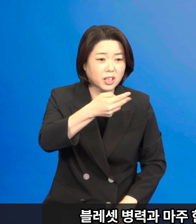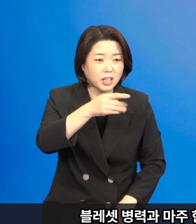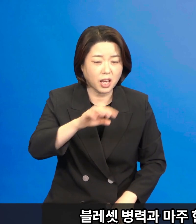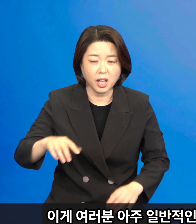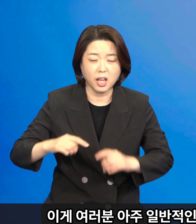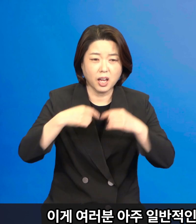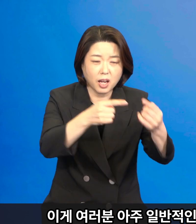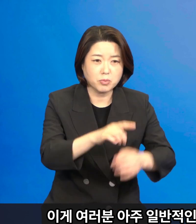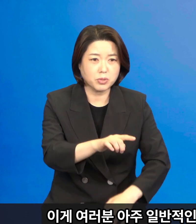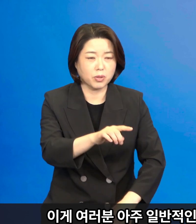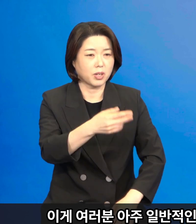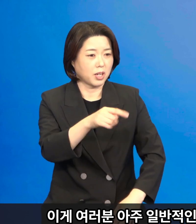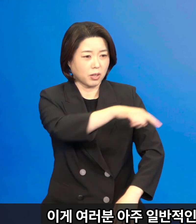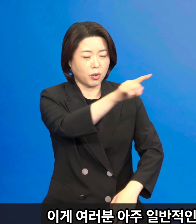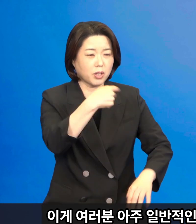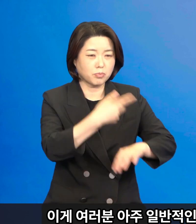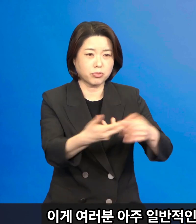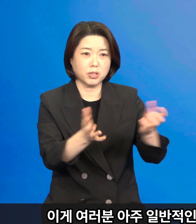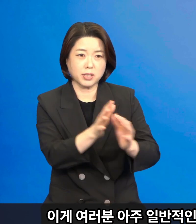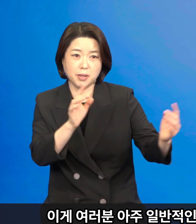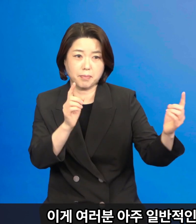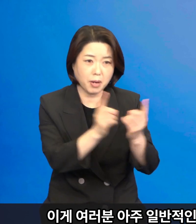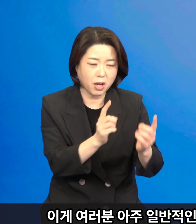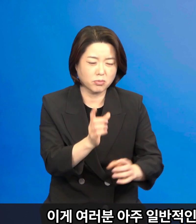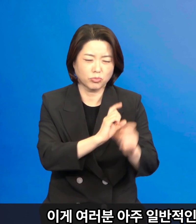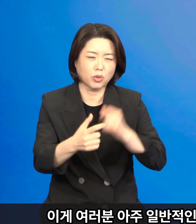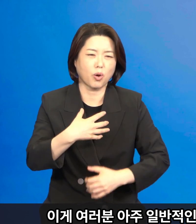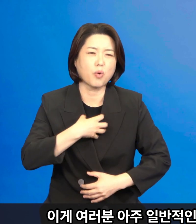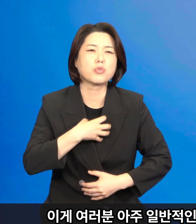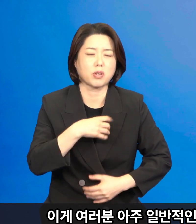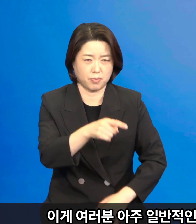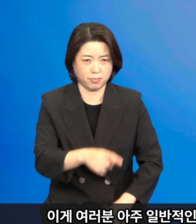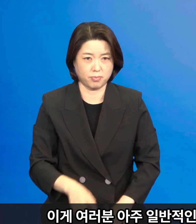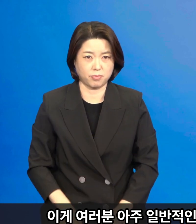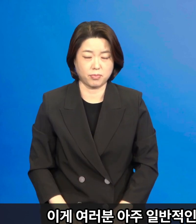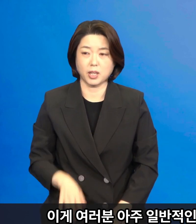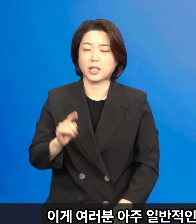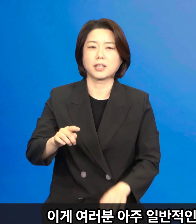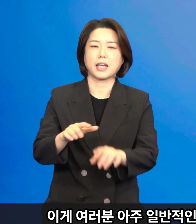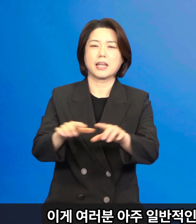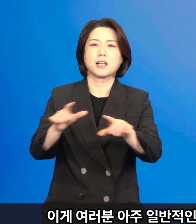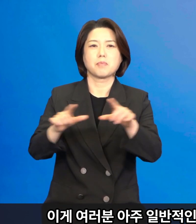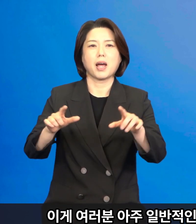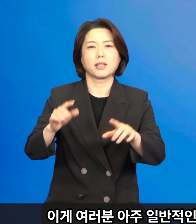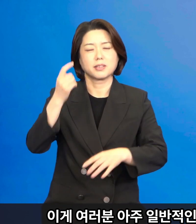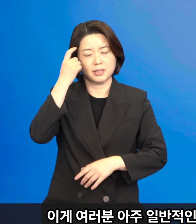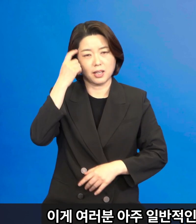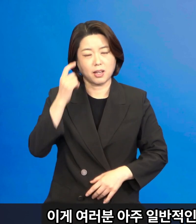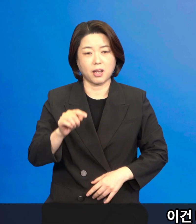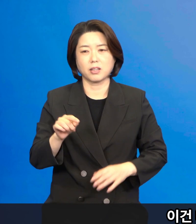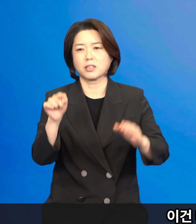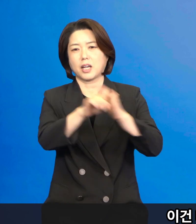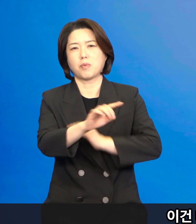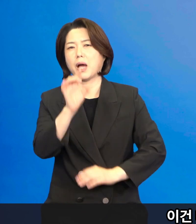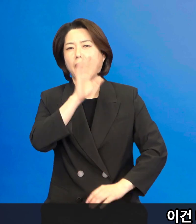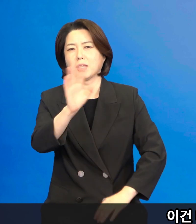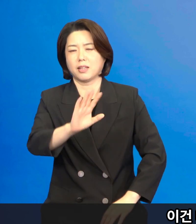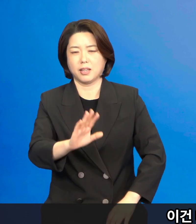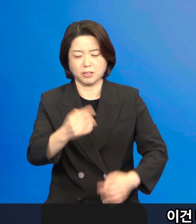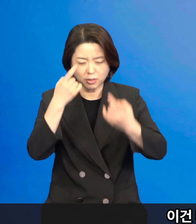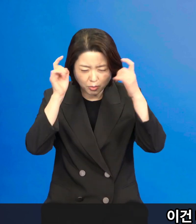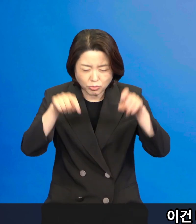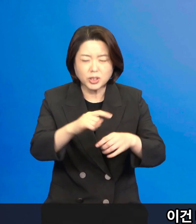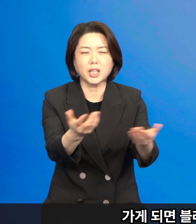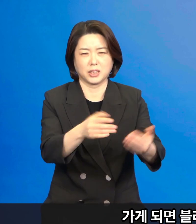않겠습니까? 이게 여러분 아주 일반적인 상식에 의한 결정이에요. 가서는 안 됩니다. 이건 미련한